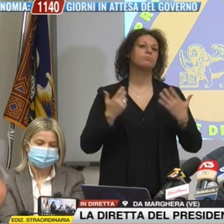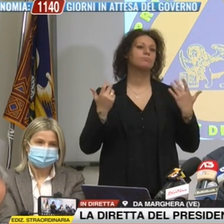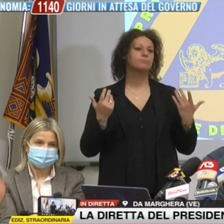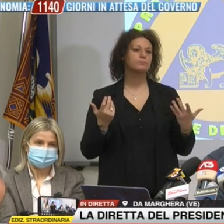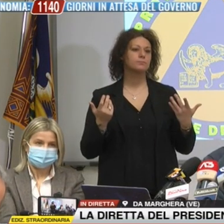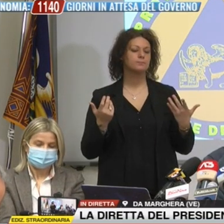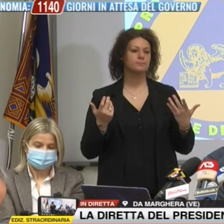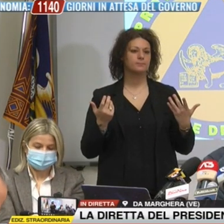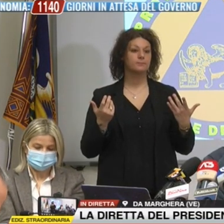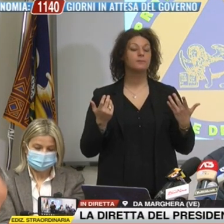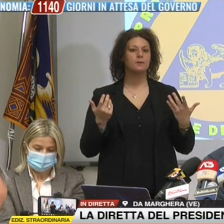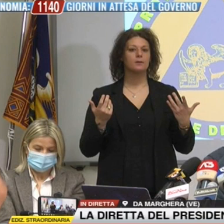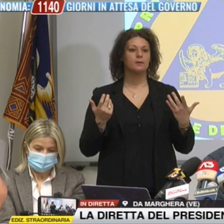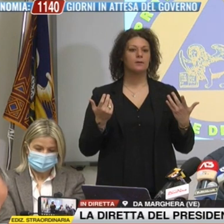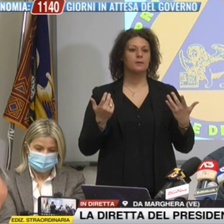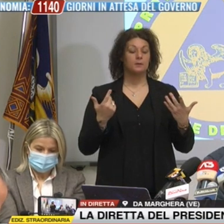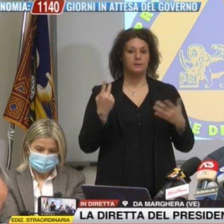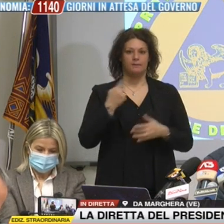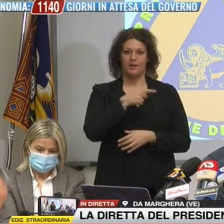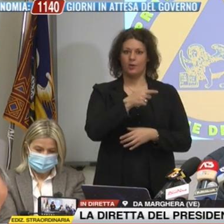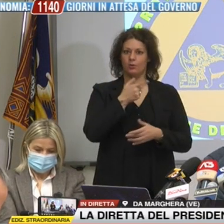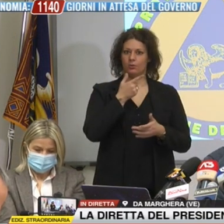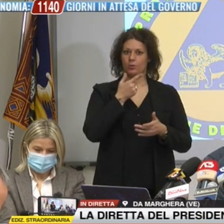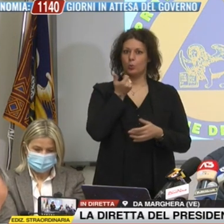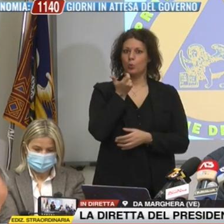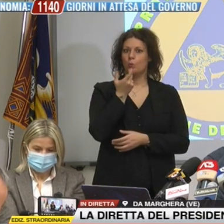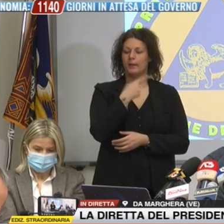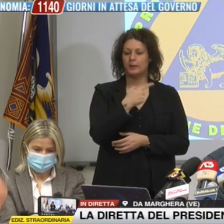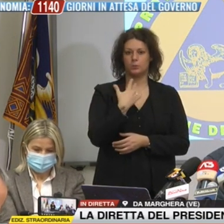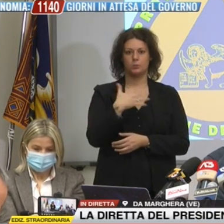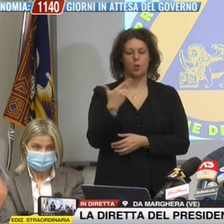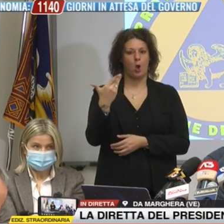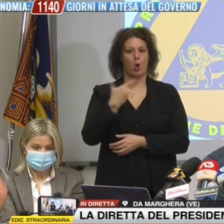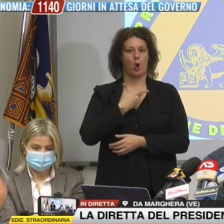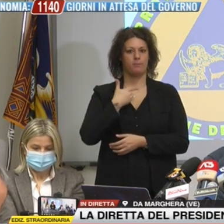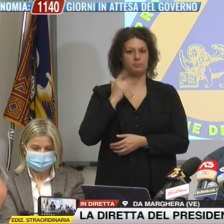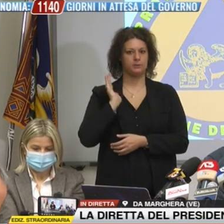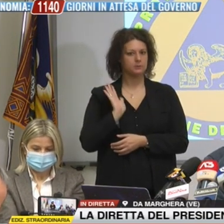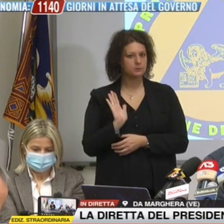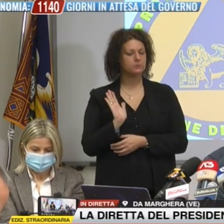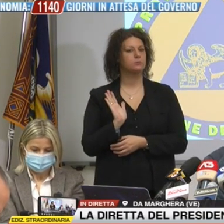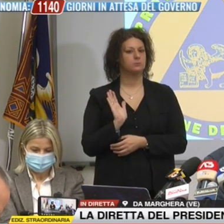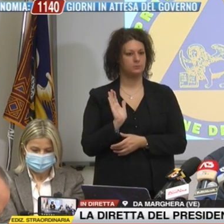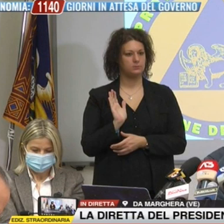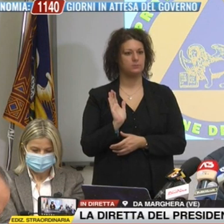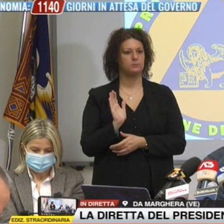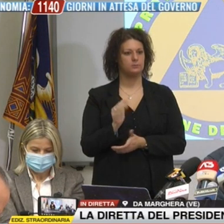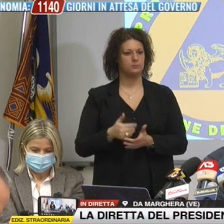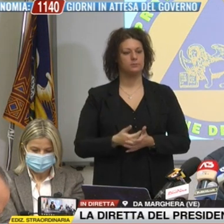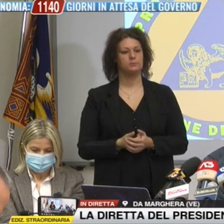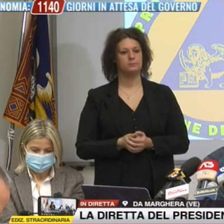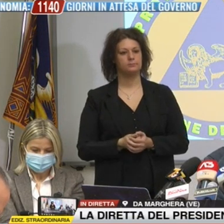e rimaniamo ovviamente toccati da questi numeri perché chi non lo è. E